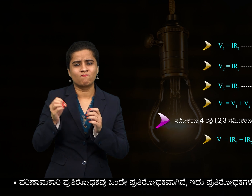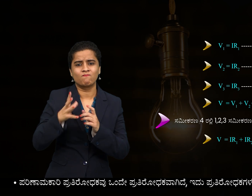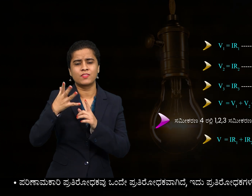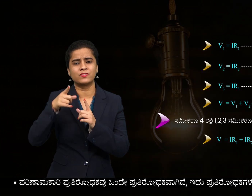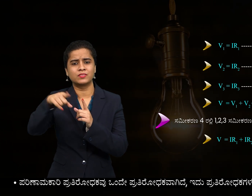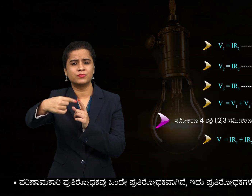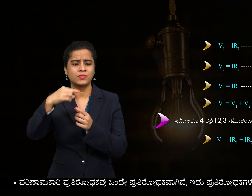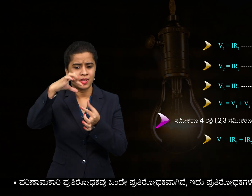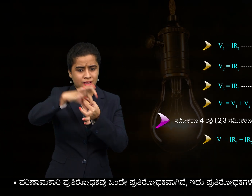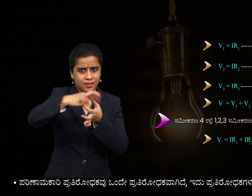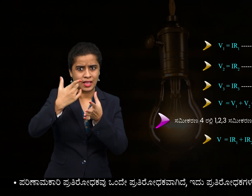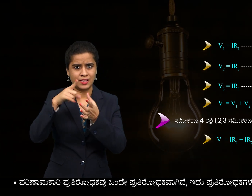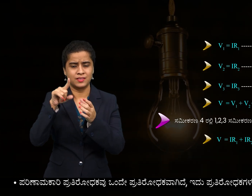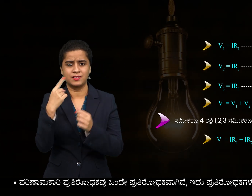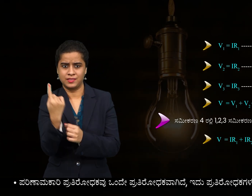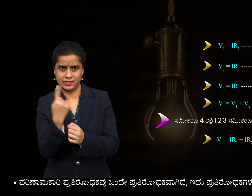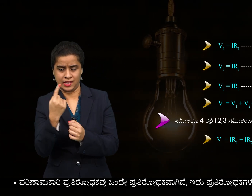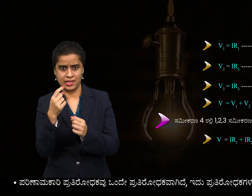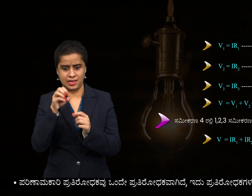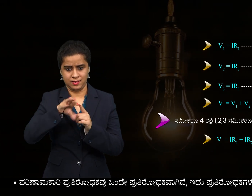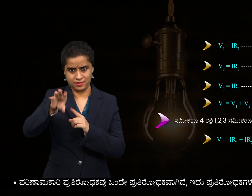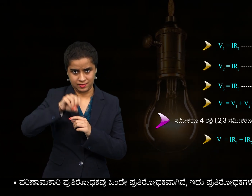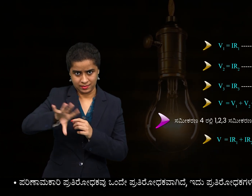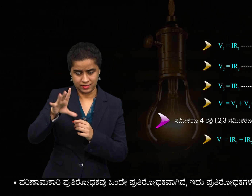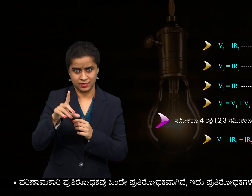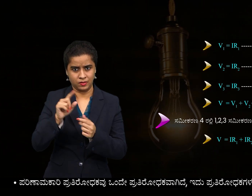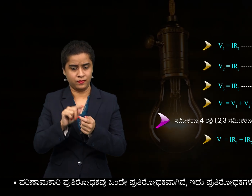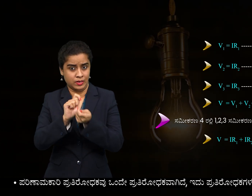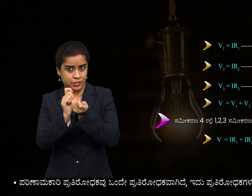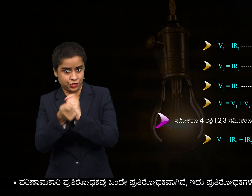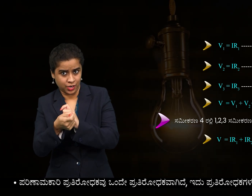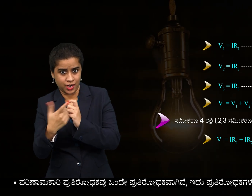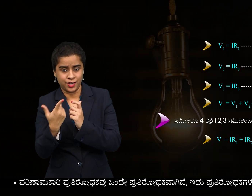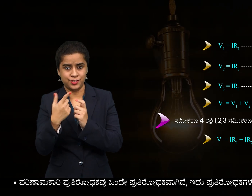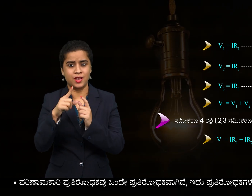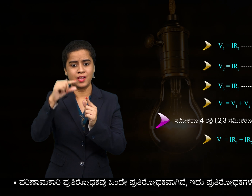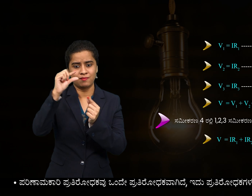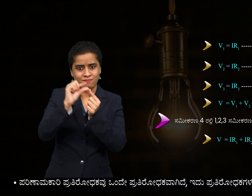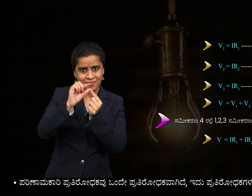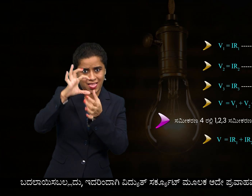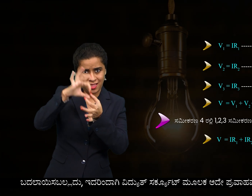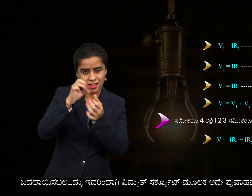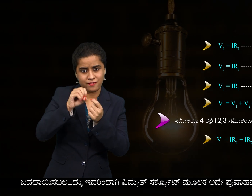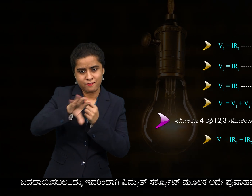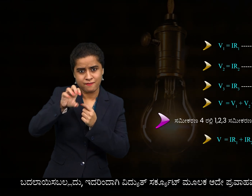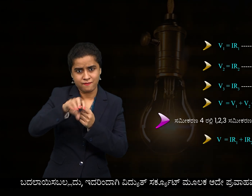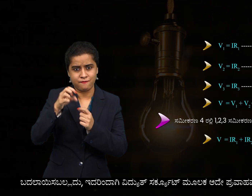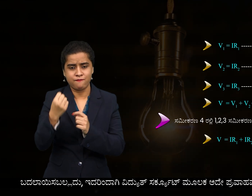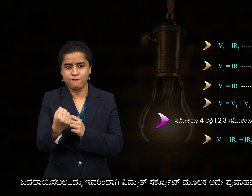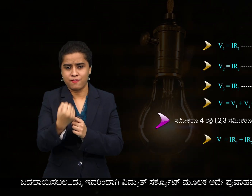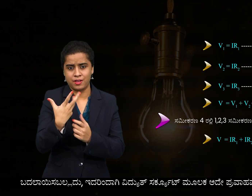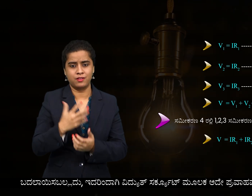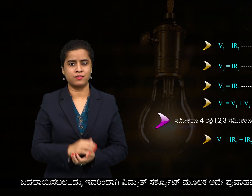ಪರಿಣಾಮಕಾರಿ ಪ್ರತಿರೋಧಕವು ಒಂದೇ ಪ್ರತಿರೋಧಕವಾಗಿ ಇದು ಪ್ರತಿರೋಧಕಗಳನ್ನು ಪರಿಣಾಮಕಾರಿಯಾಗಿ